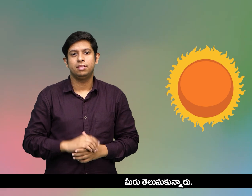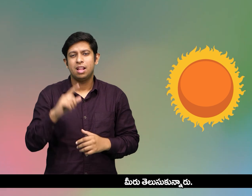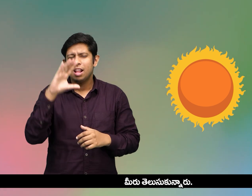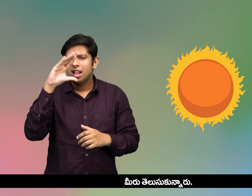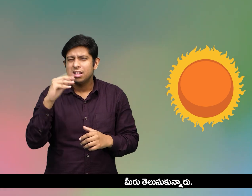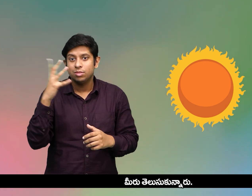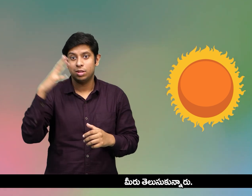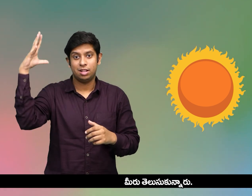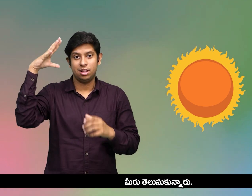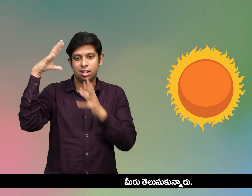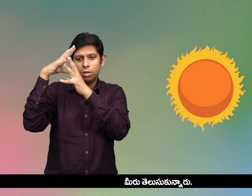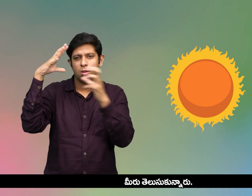మీరు తెలుసుకున్నారు.